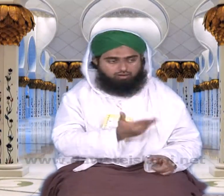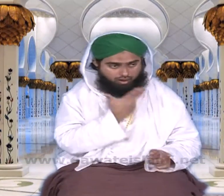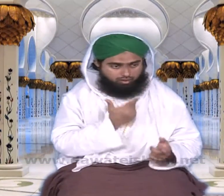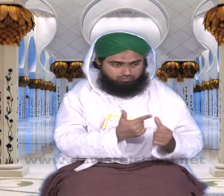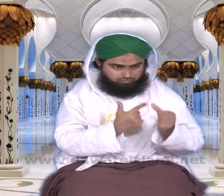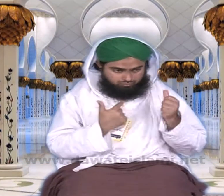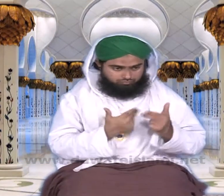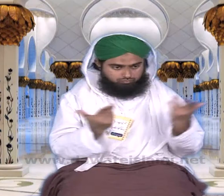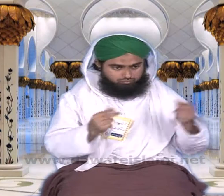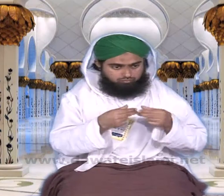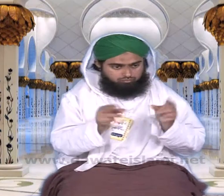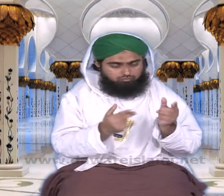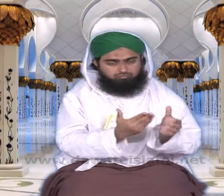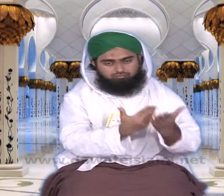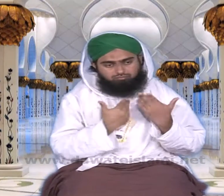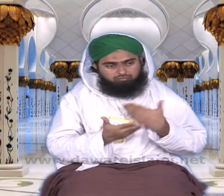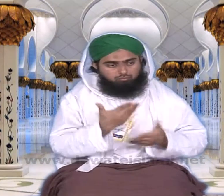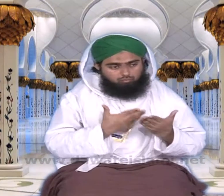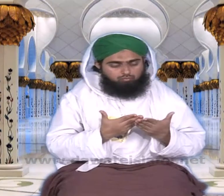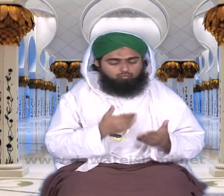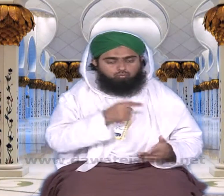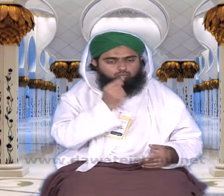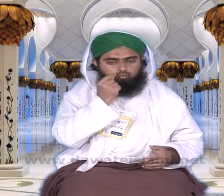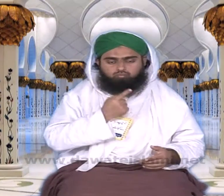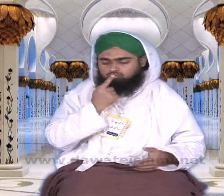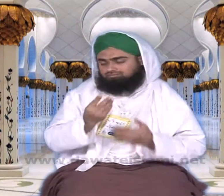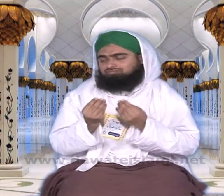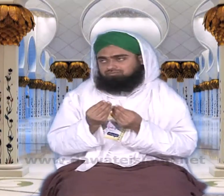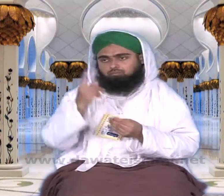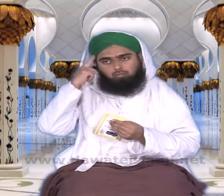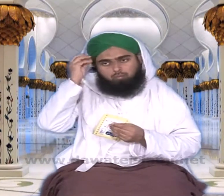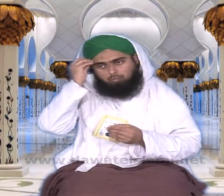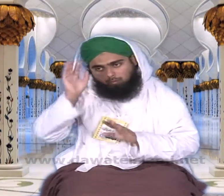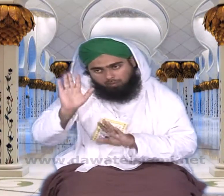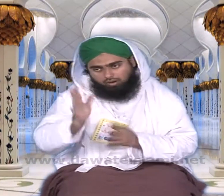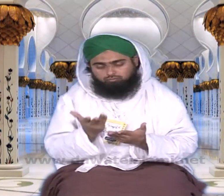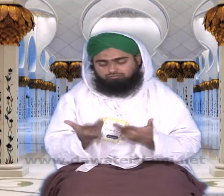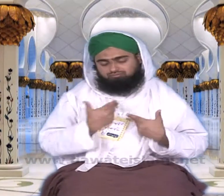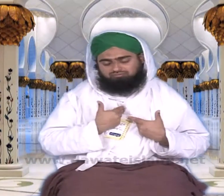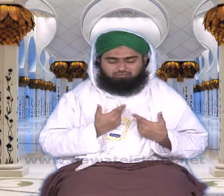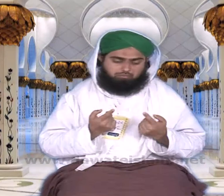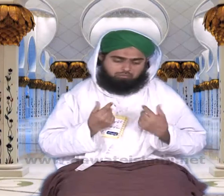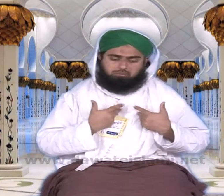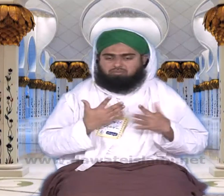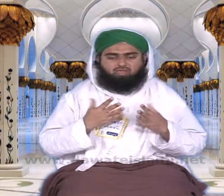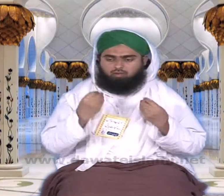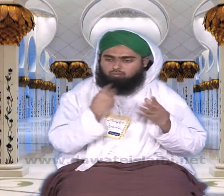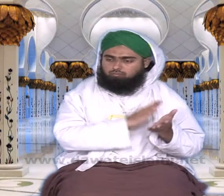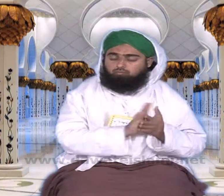تھا اس نے کہا کہ میرے بھائیوں تم جانتے ہو کہ میرے پاس مالوں متا نہیں میں وسیعت کوئی مال وال کے بارے میں